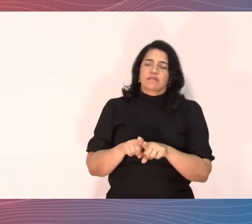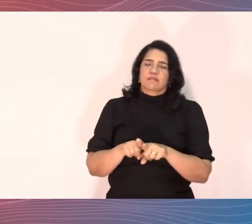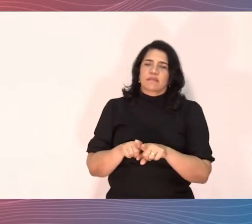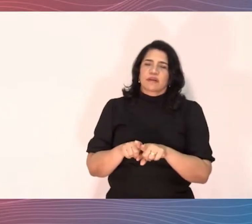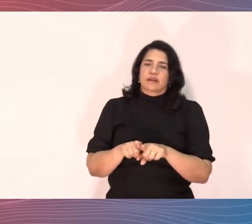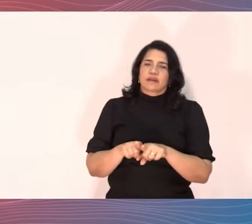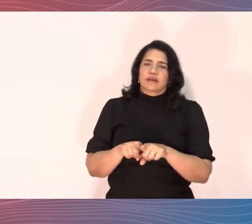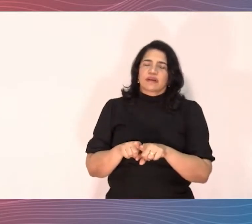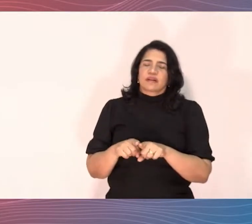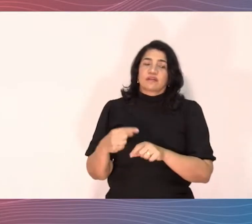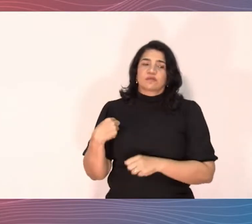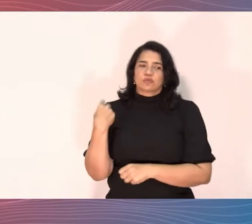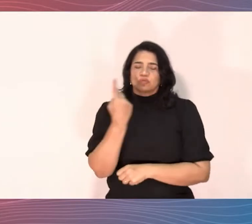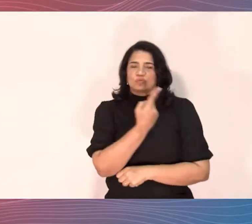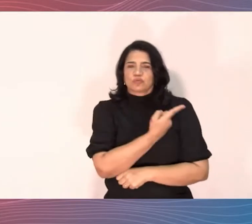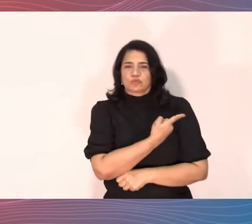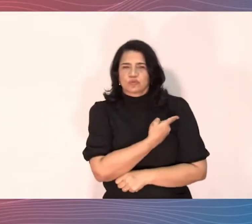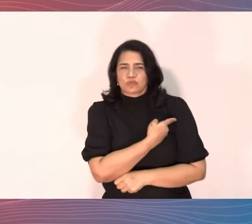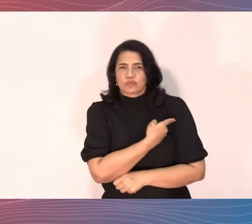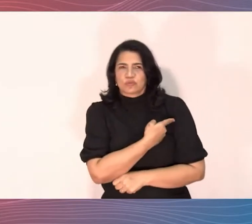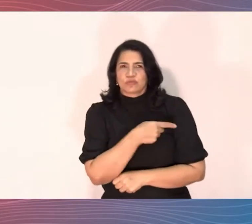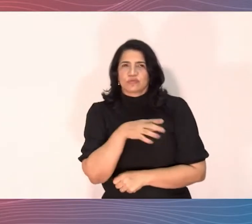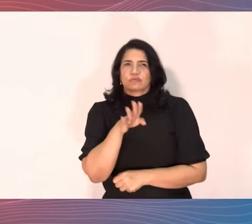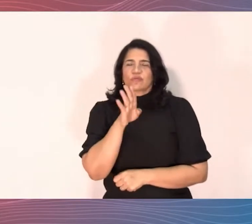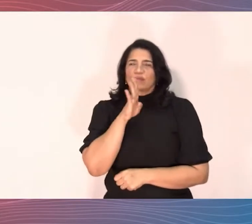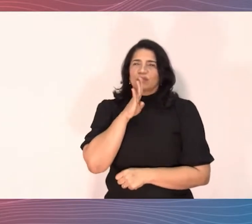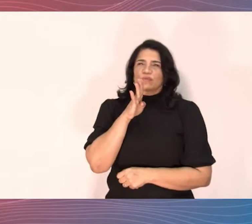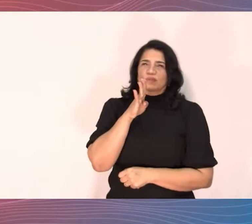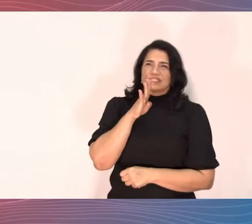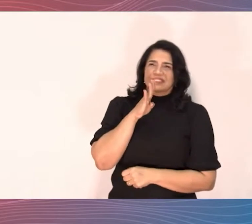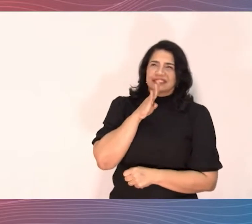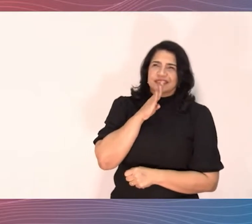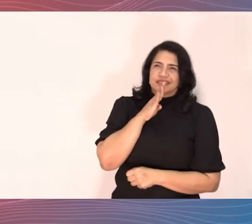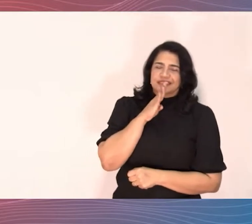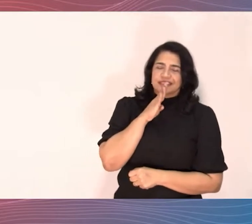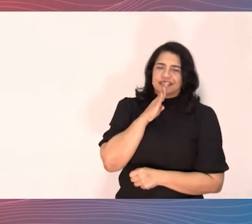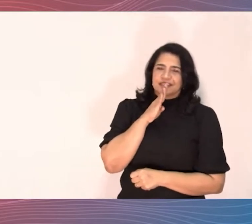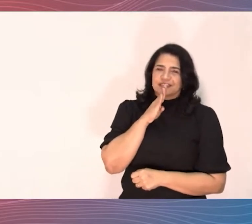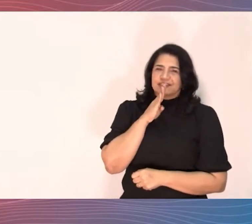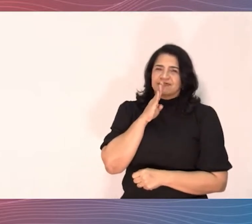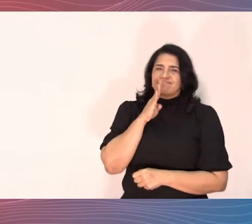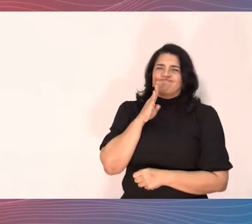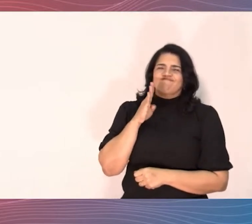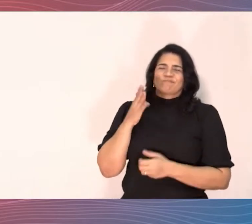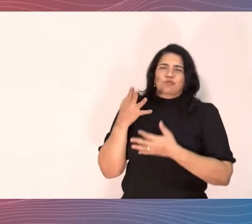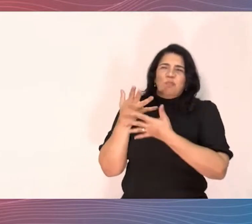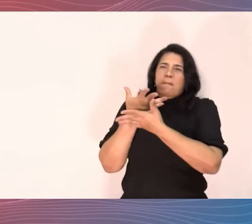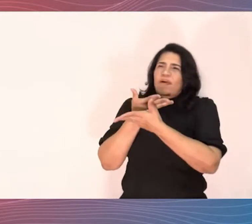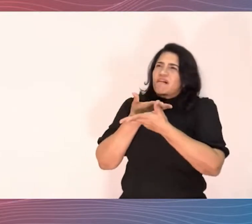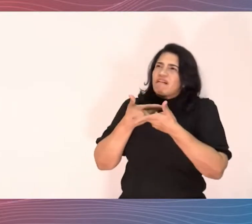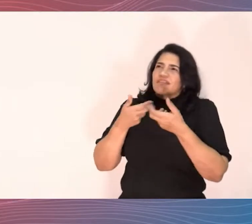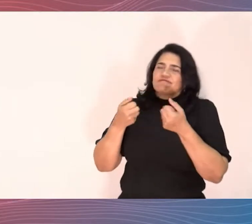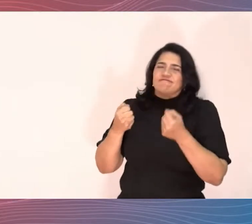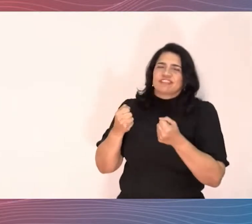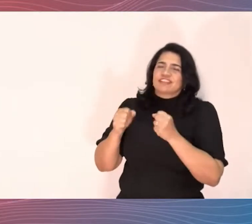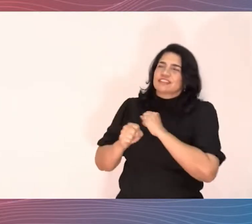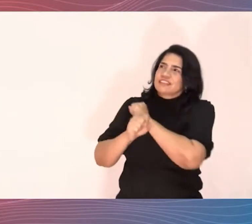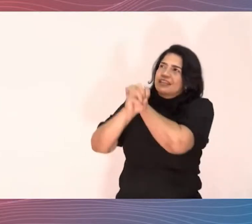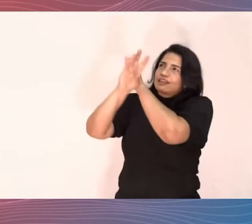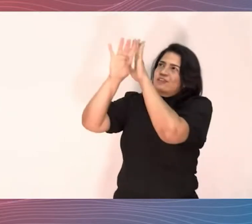de misericórdia, que para glória preparou de